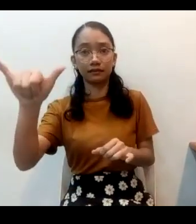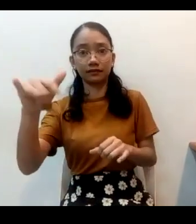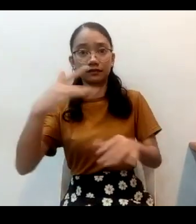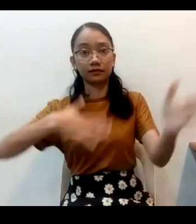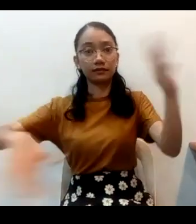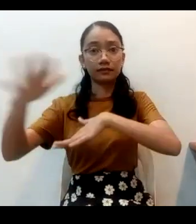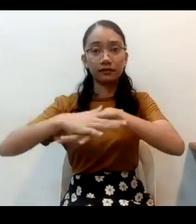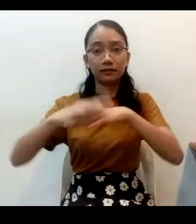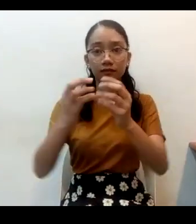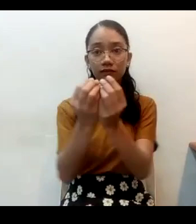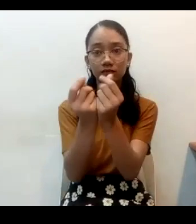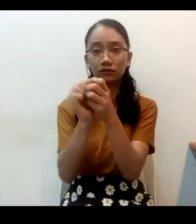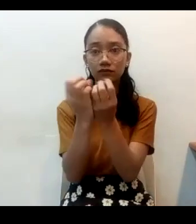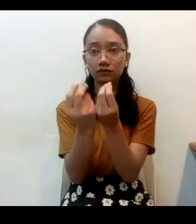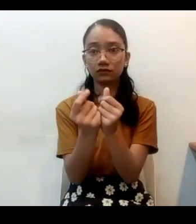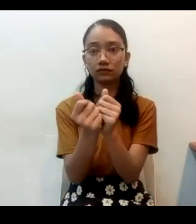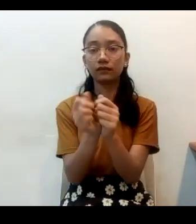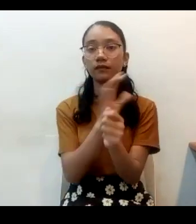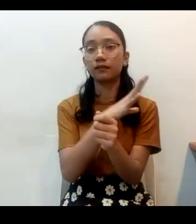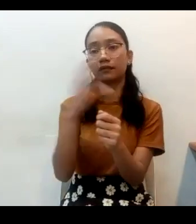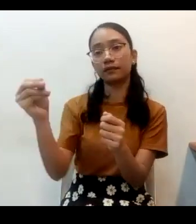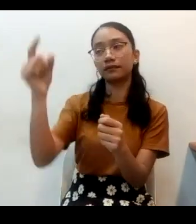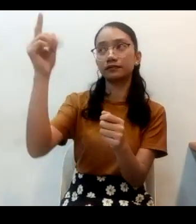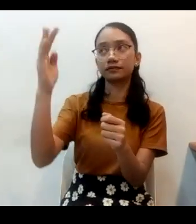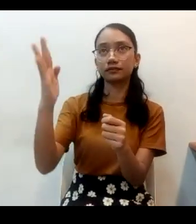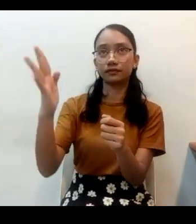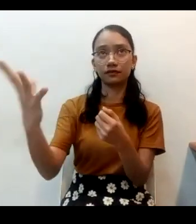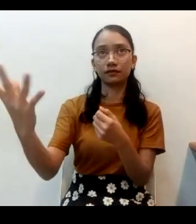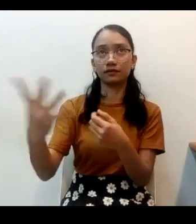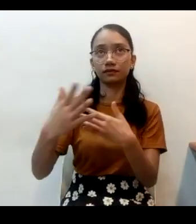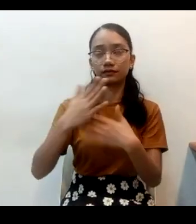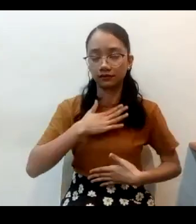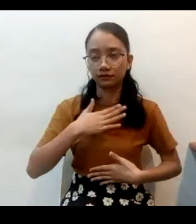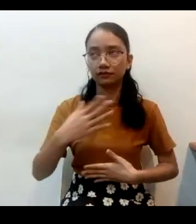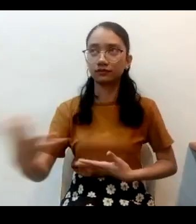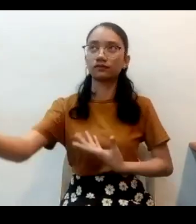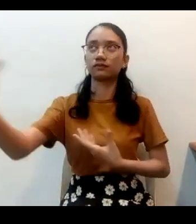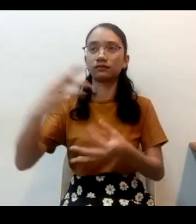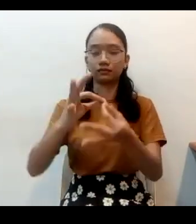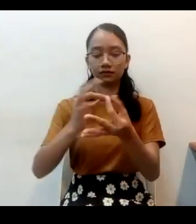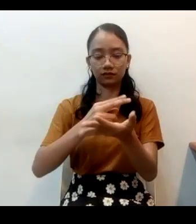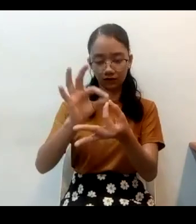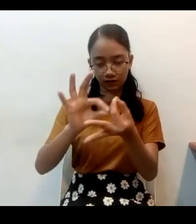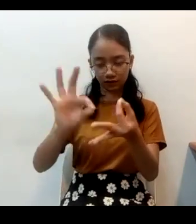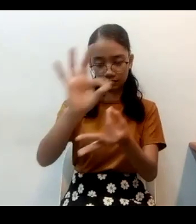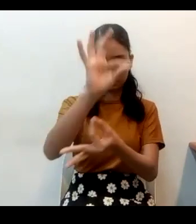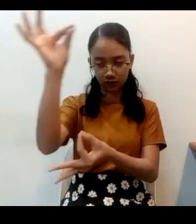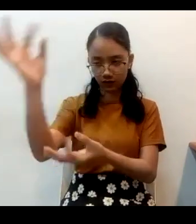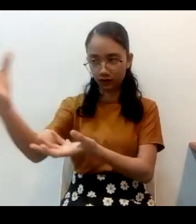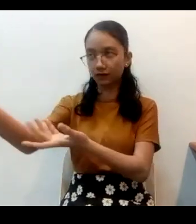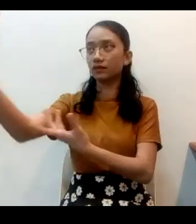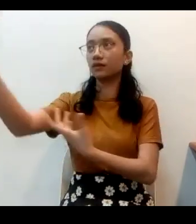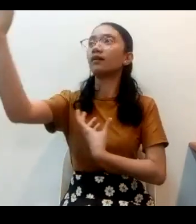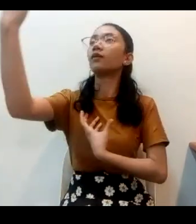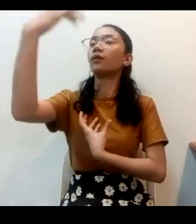put the spirit in the body. At hiningahan ng Diyos o nilagyan ng Diyos yung espiritu sa kanyang katawan. So man became a